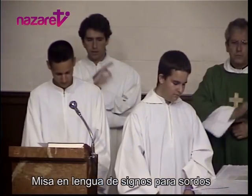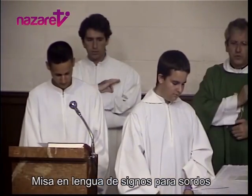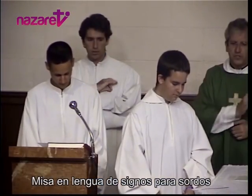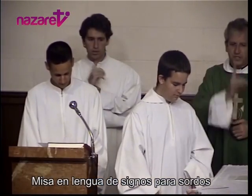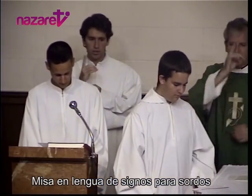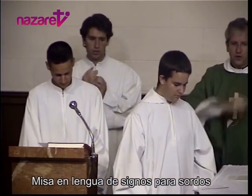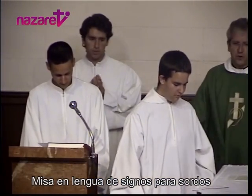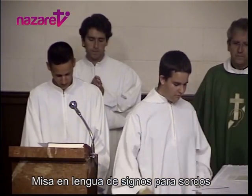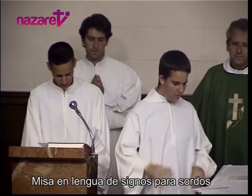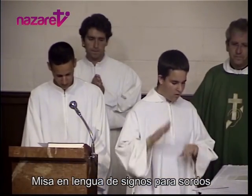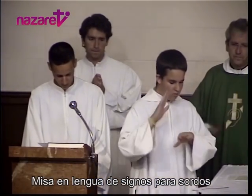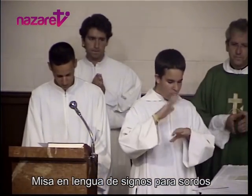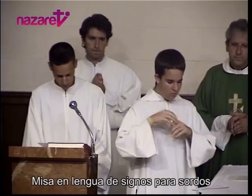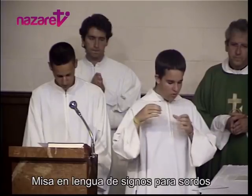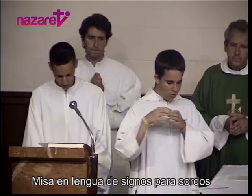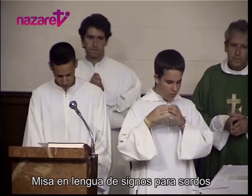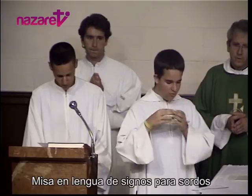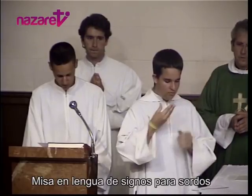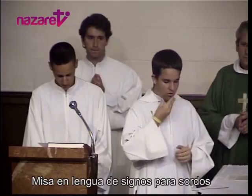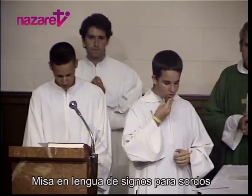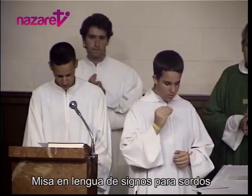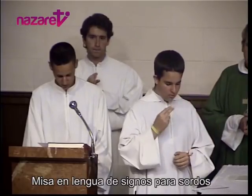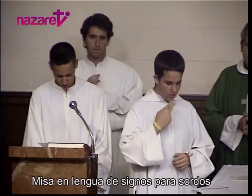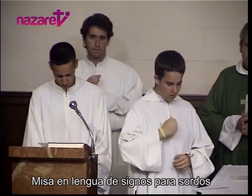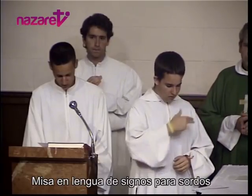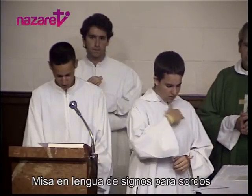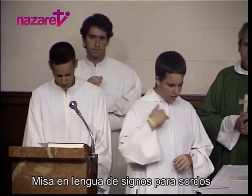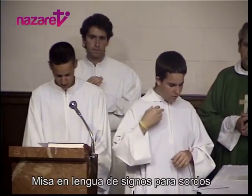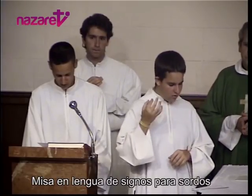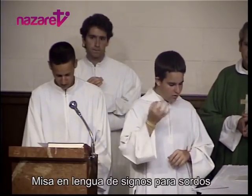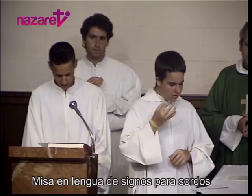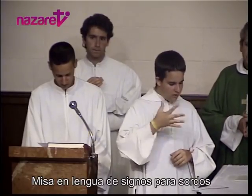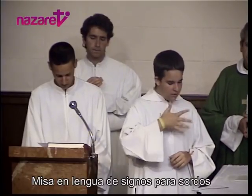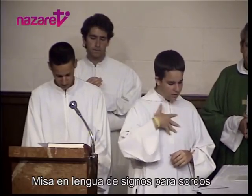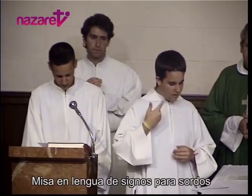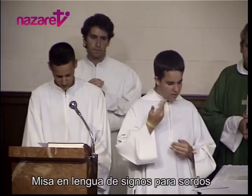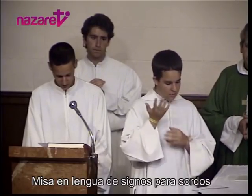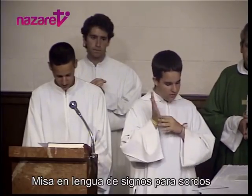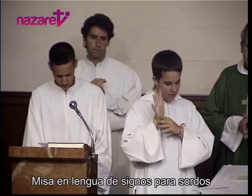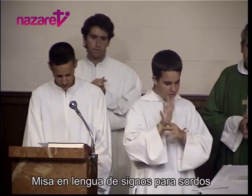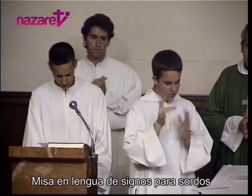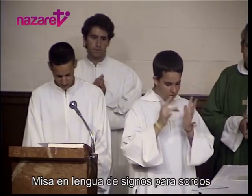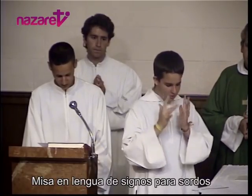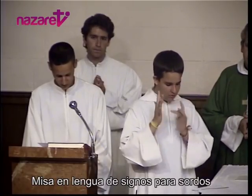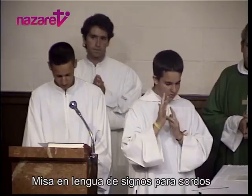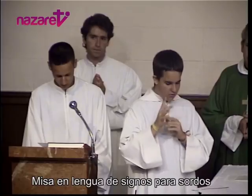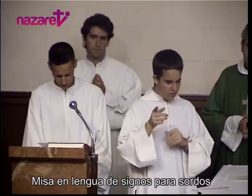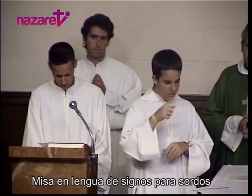pedimos, Señor. Por los movimientos y grupos de jóvenes cristianos que quieren ser testigos de